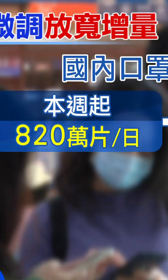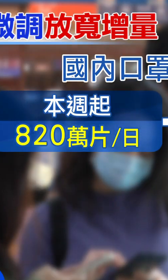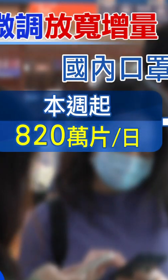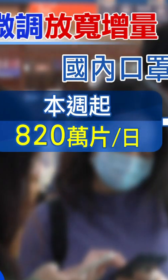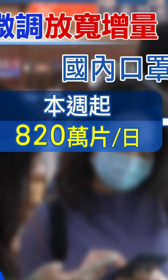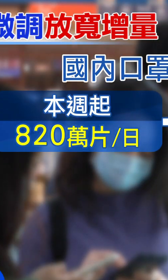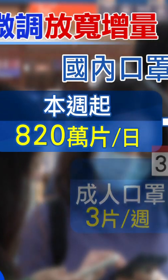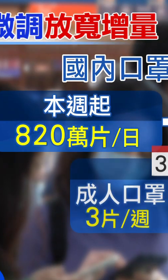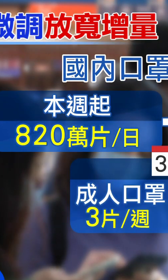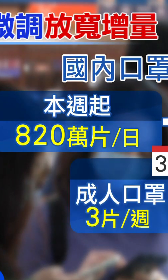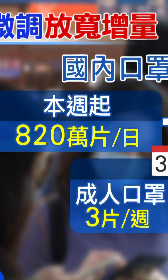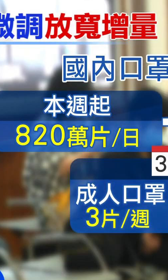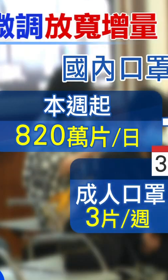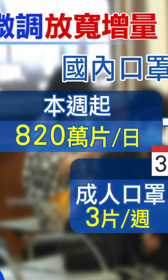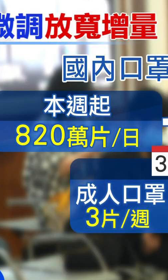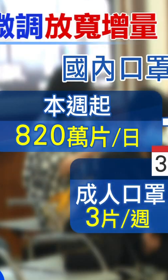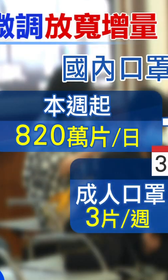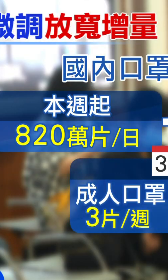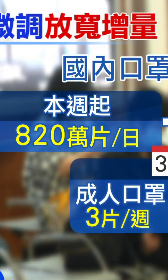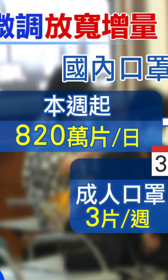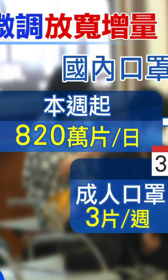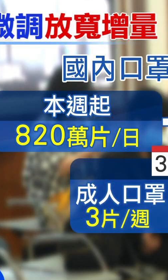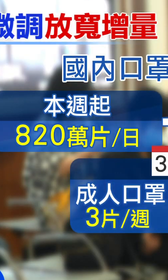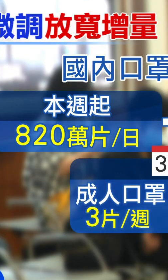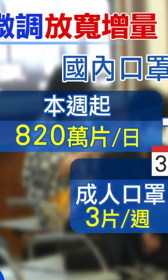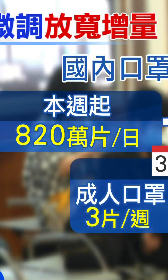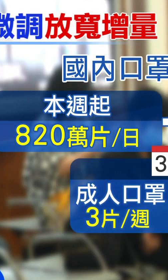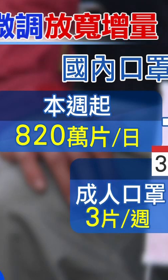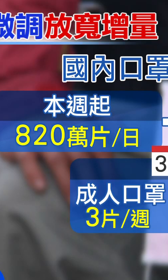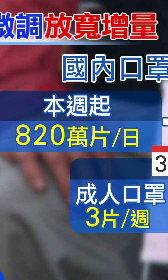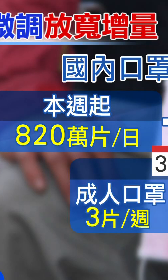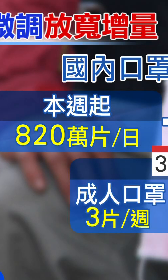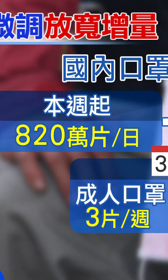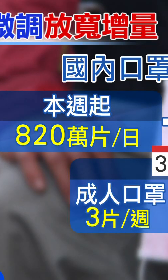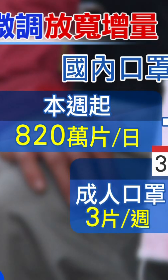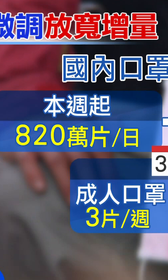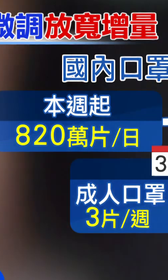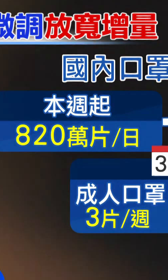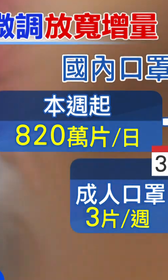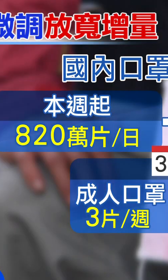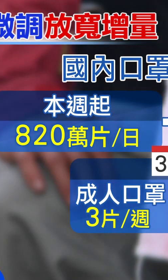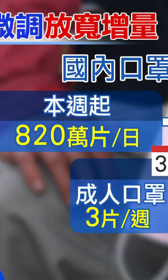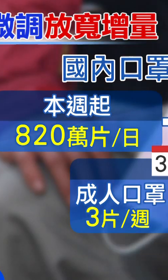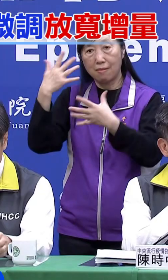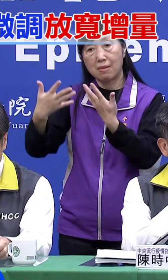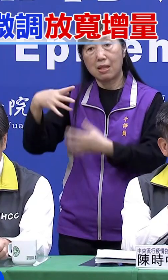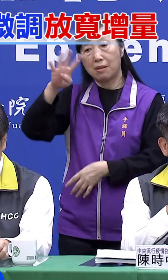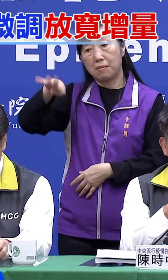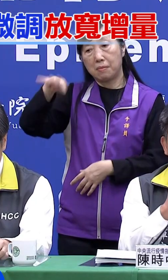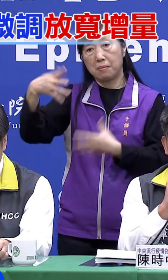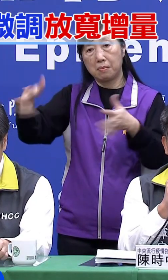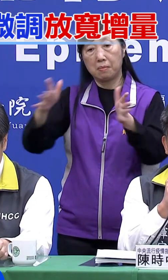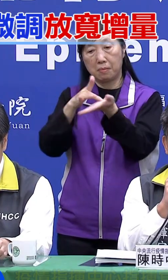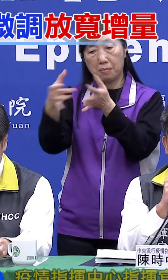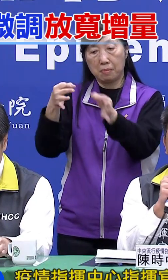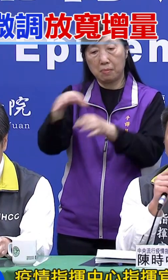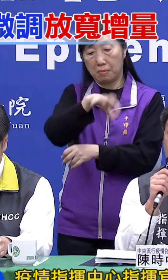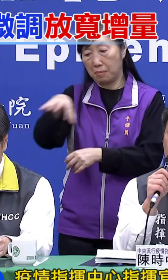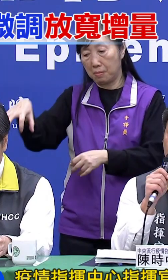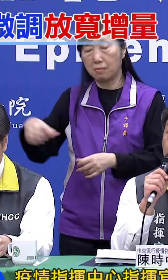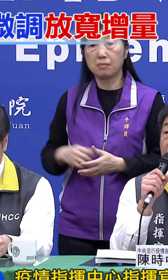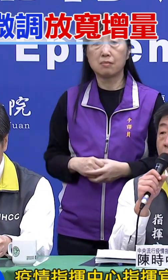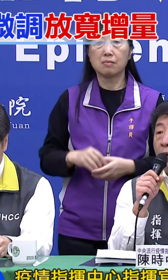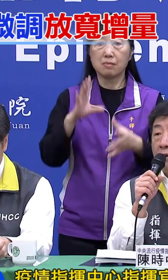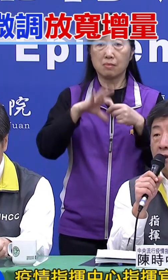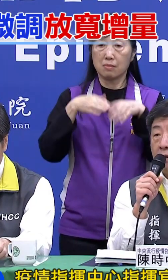名制口罩限制，5号开始成人口罩1周能领3片，儿童口罩1周则是5片。 我们大概竟然会对于就是